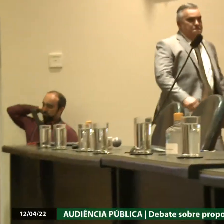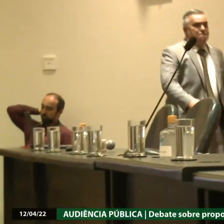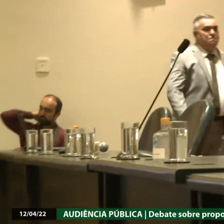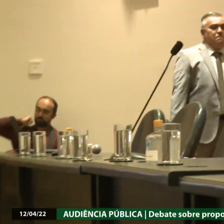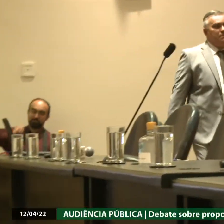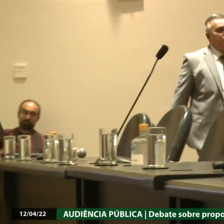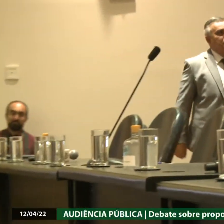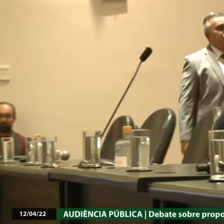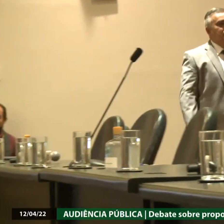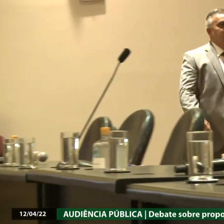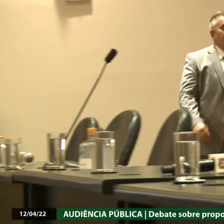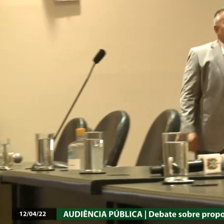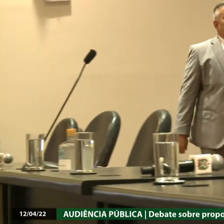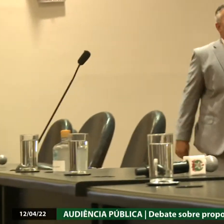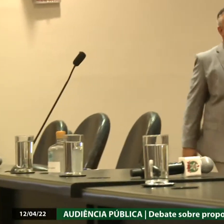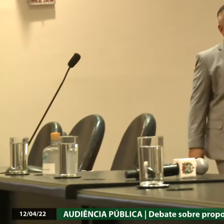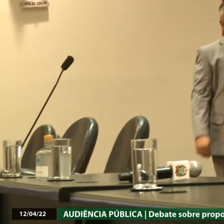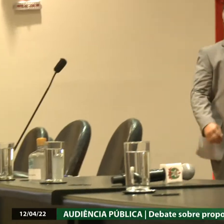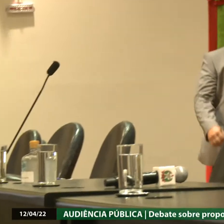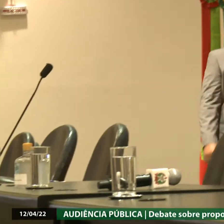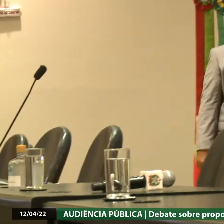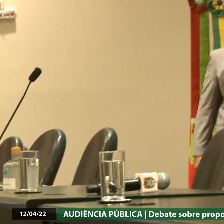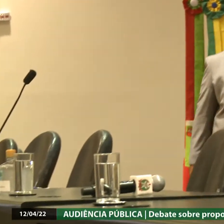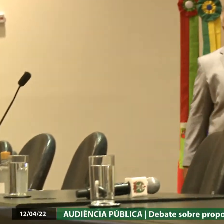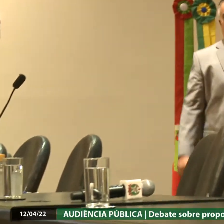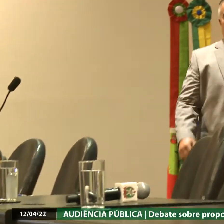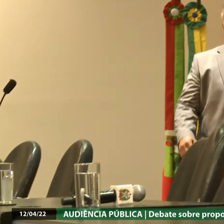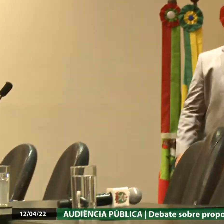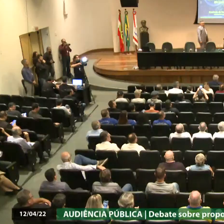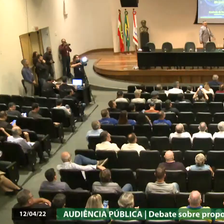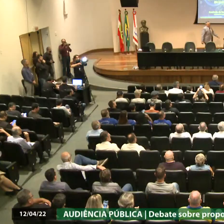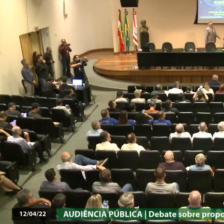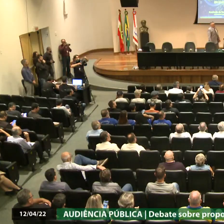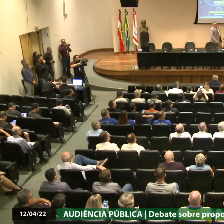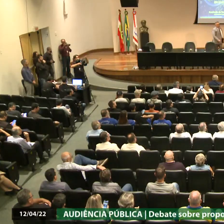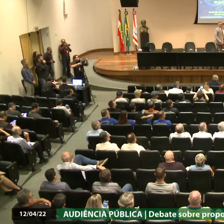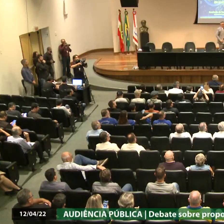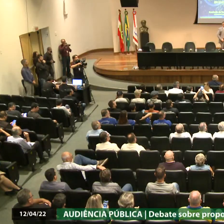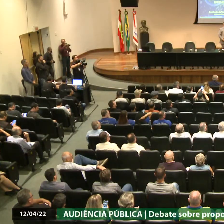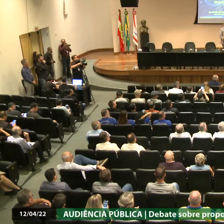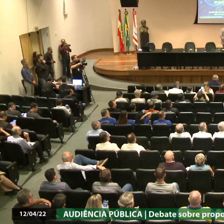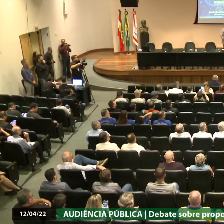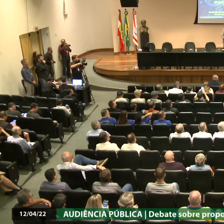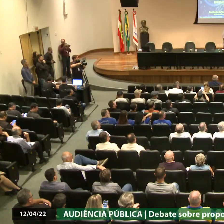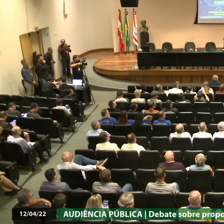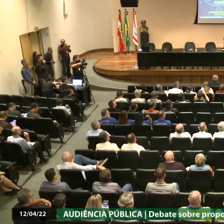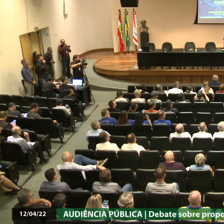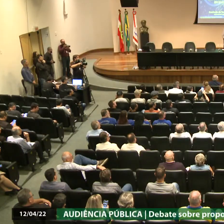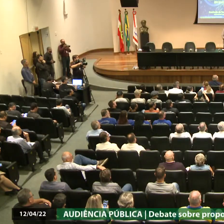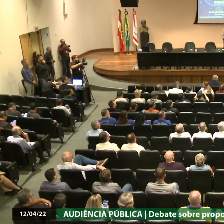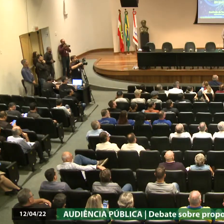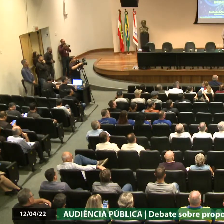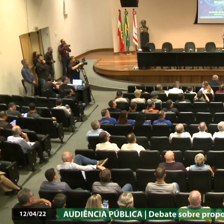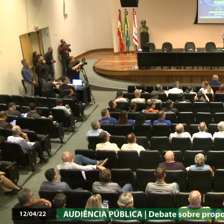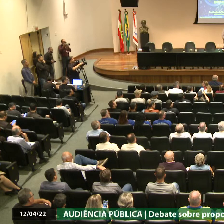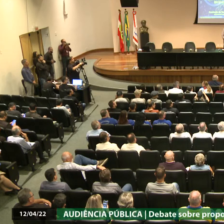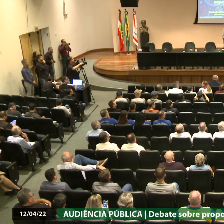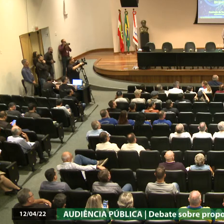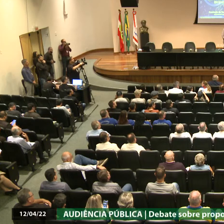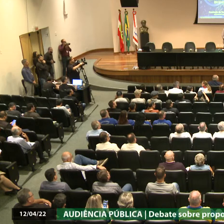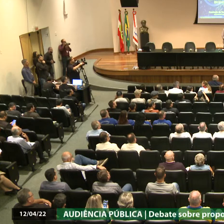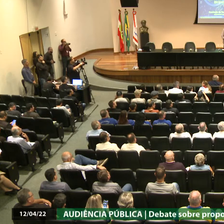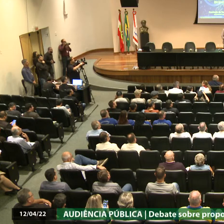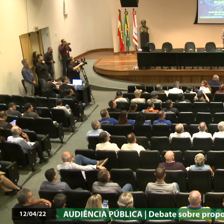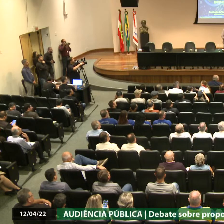o excelentíssimo o senhor primeiro vice-presidente da Assembleia Legislativa do Estado de Santa Catarina